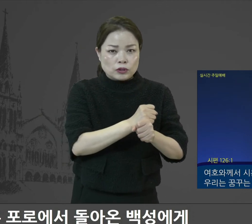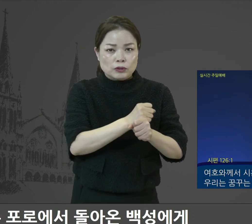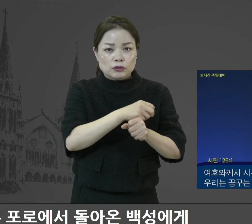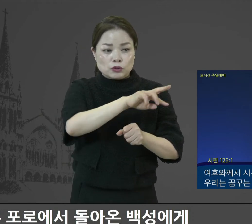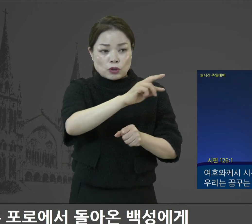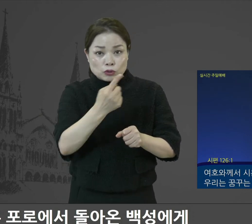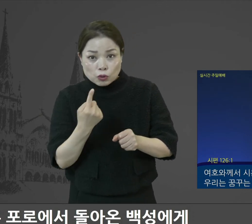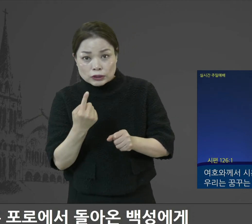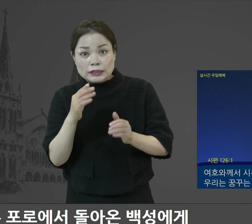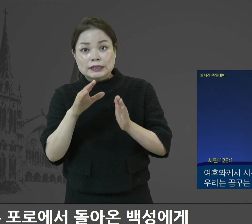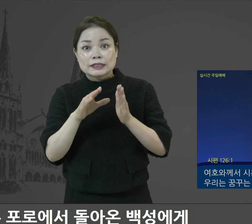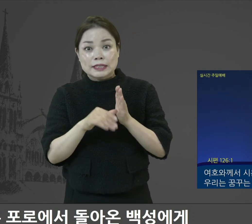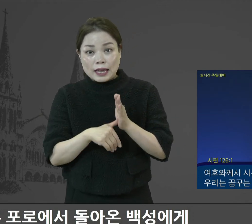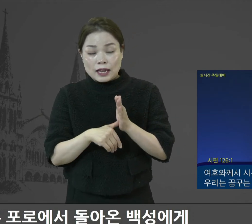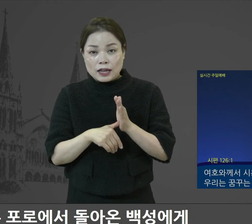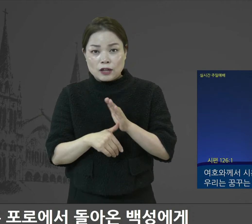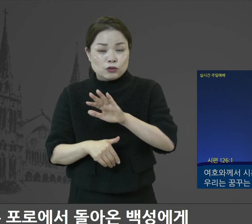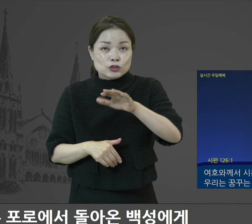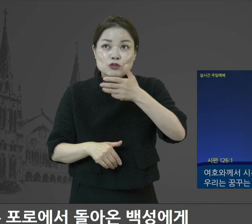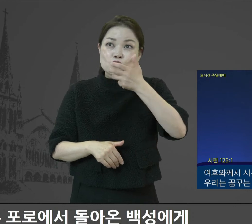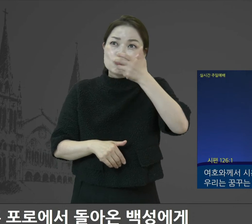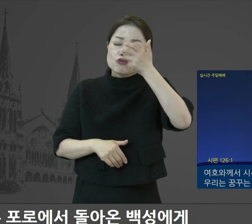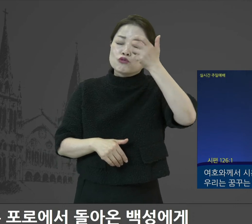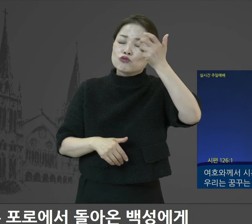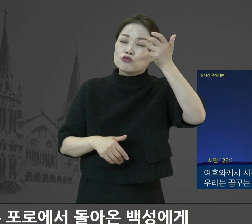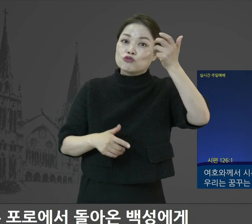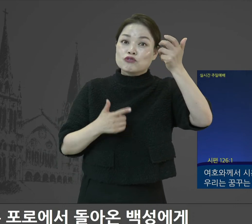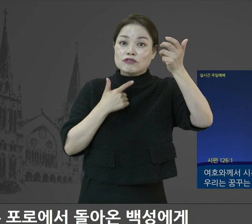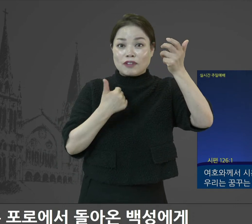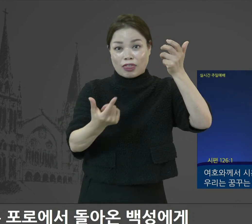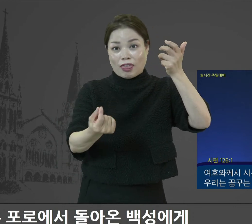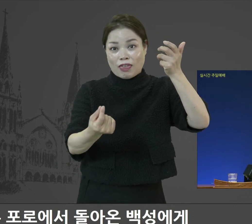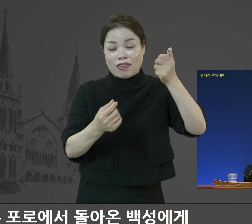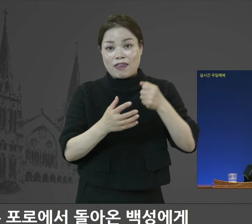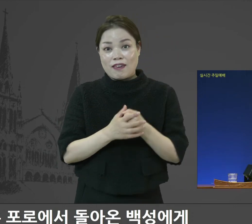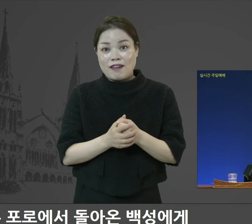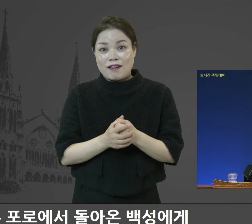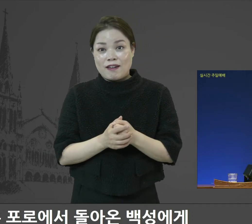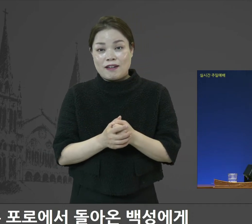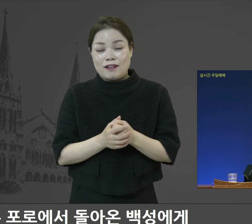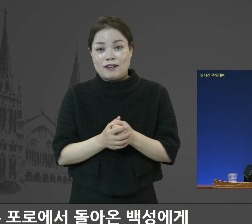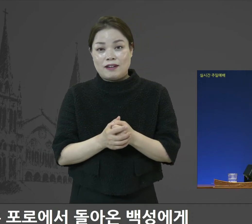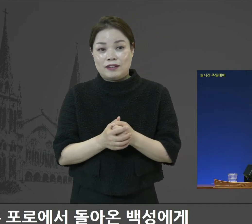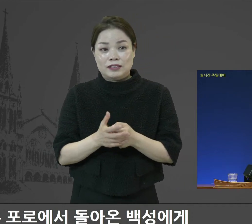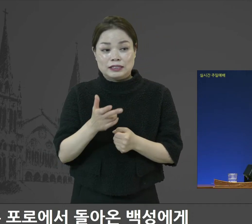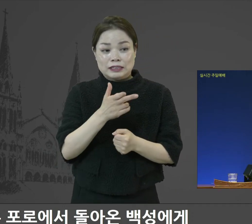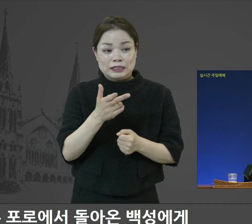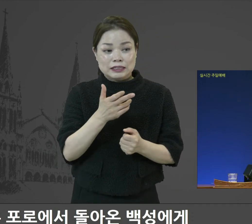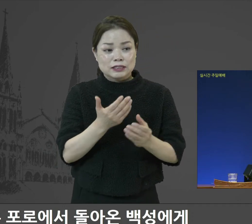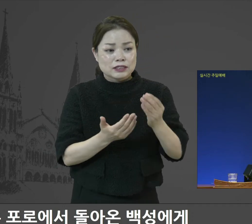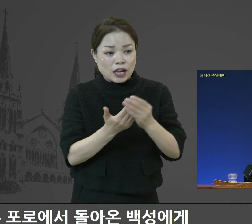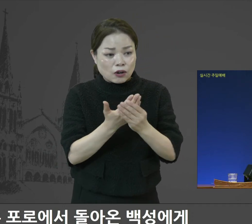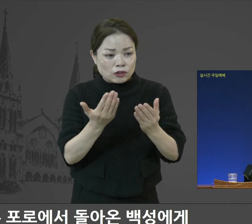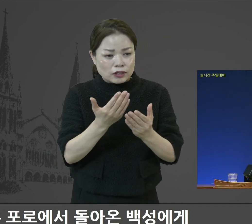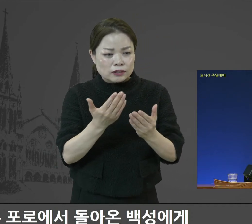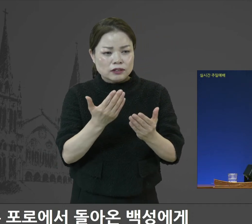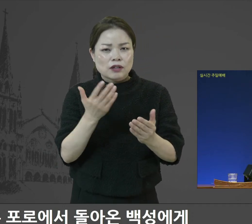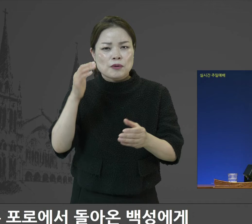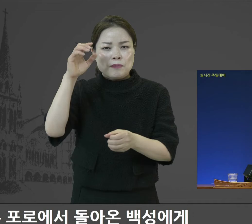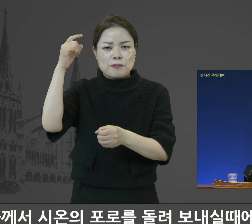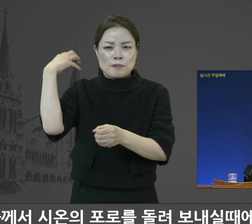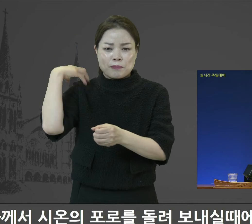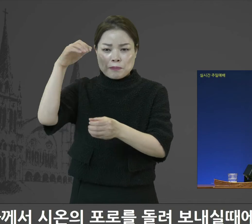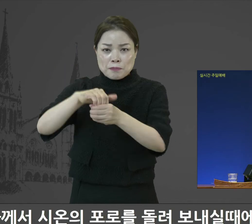때 우리는 꿈꾸는 것 같아도다. 여러분, 큰일을 경험하면요 꿈꾸는 것 같다고 선포하는